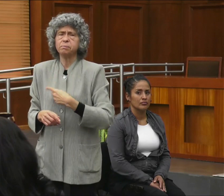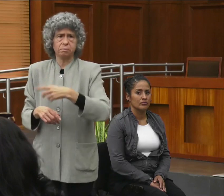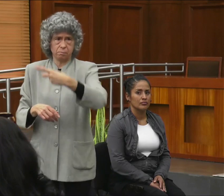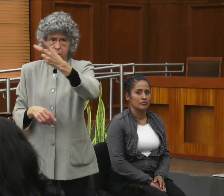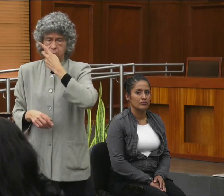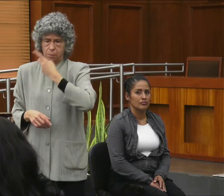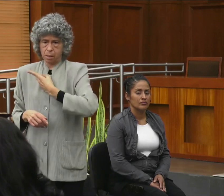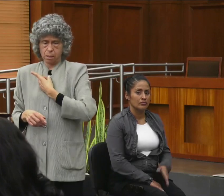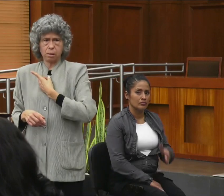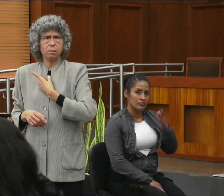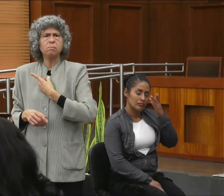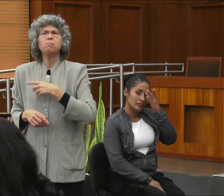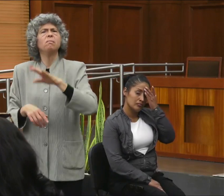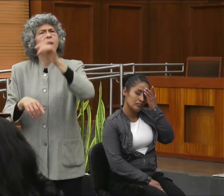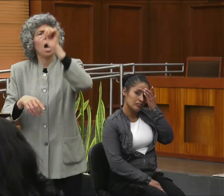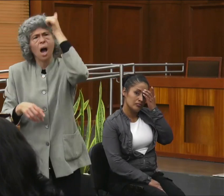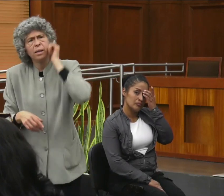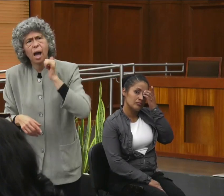que me dicen a mí,